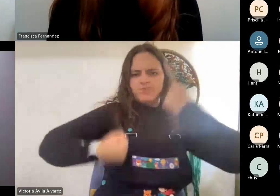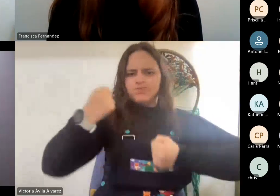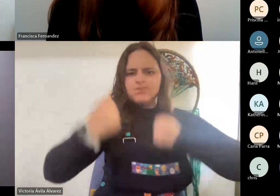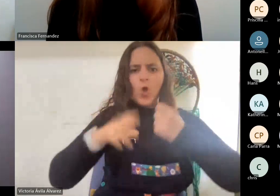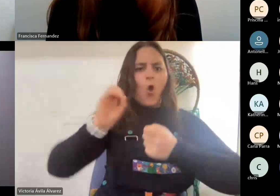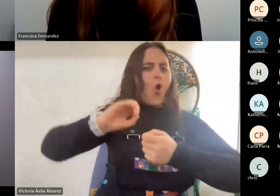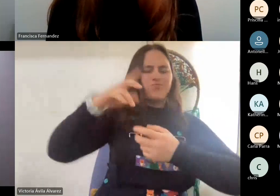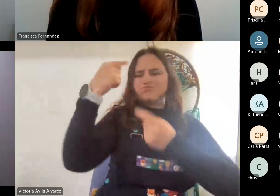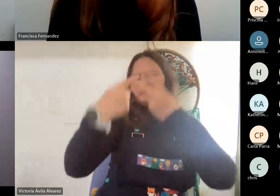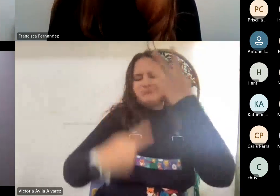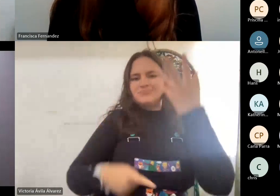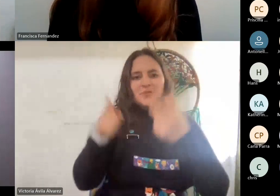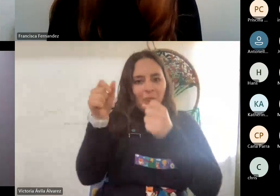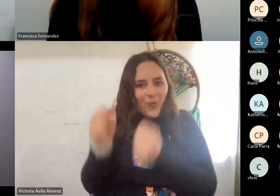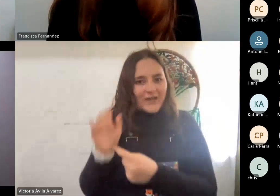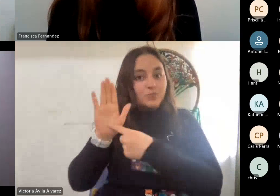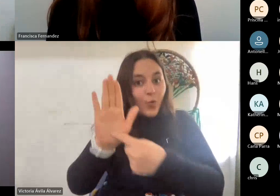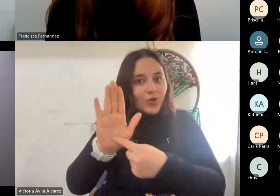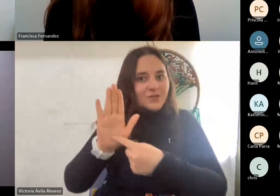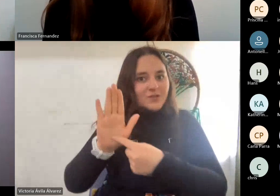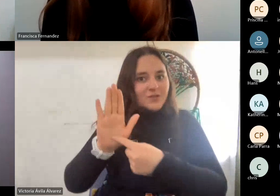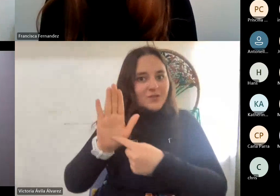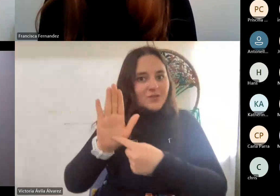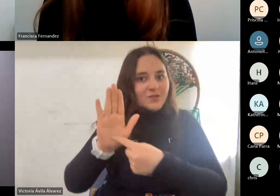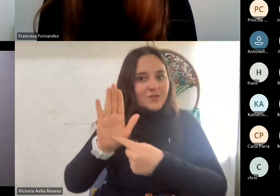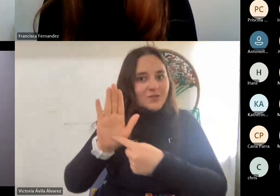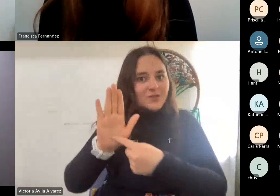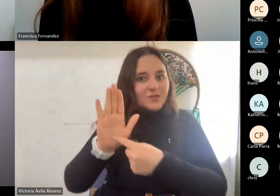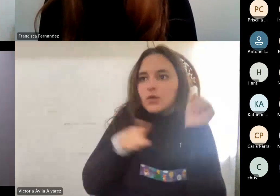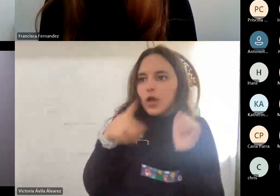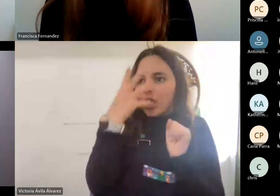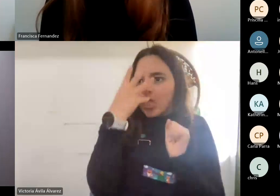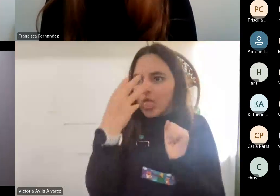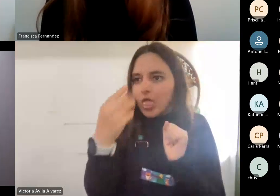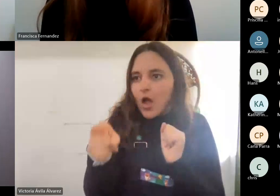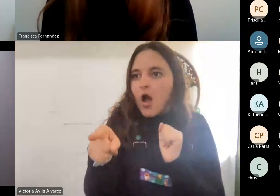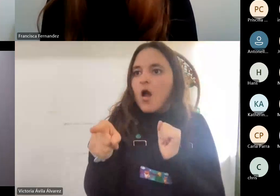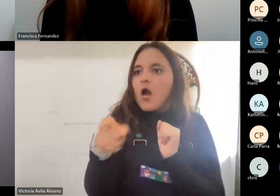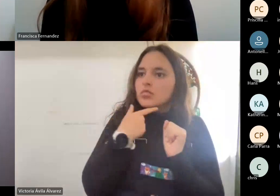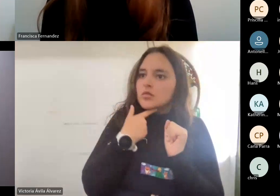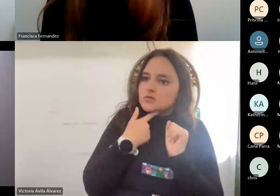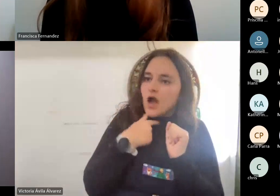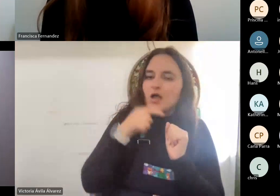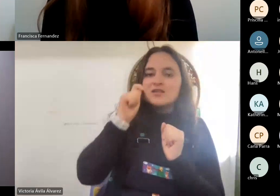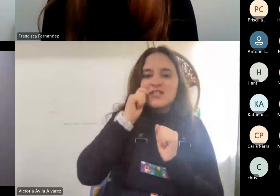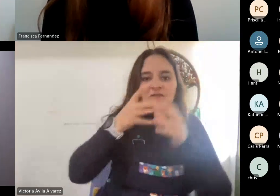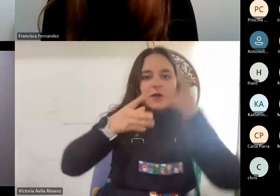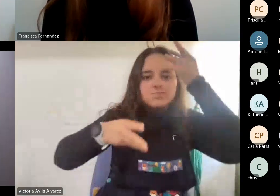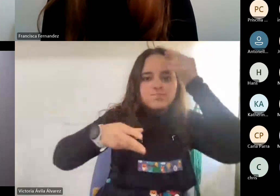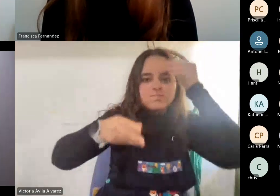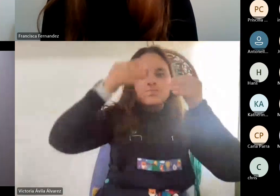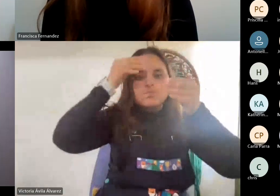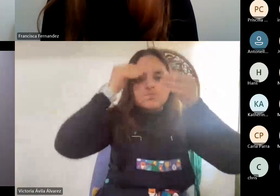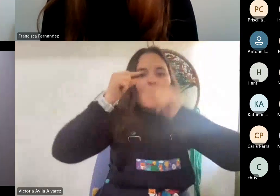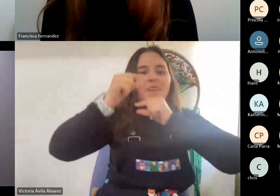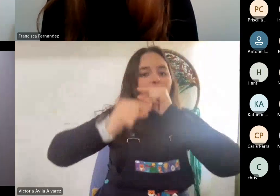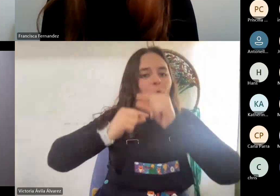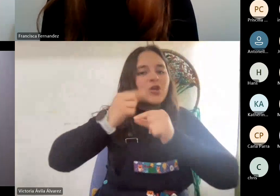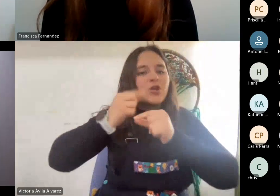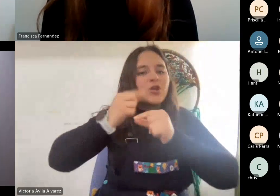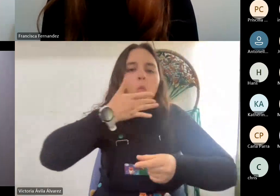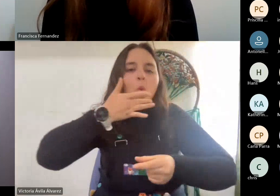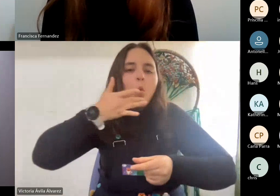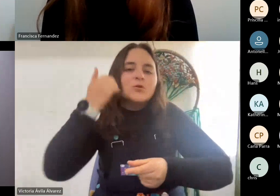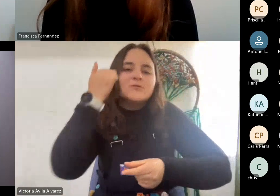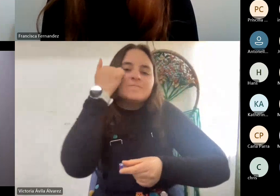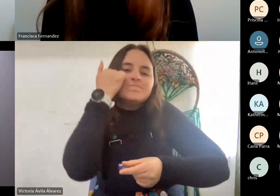que ella, todo lo que ha hecho, o en cuanto al deporte, que hay muchos sordos que trabajan en eso, que hay algunos que son abogados, profesores. Entonces, en mostrarles